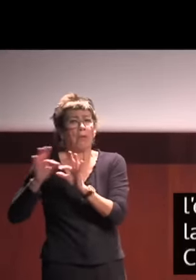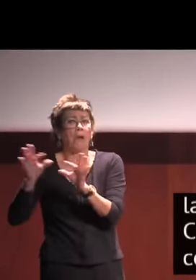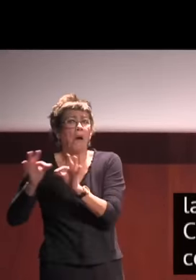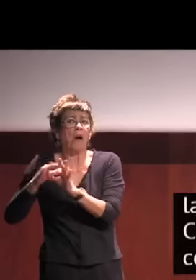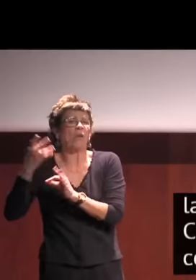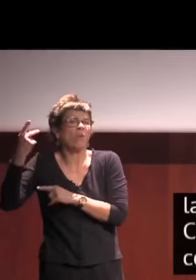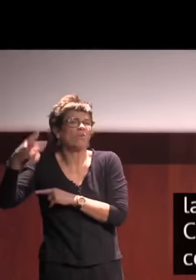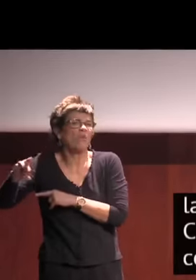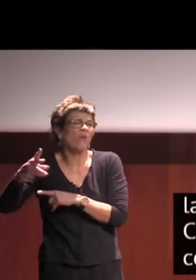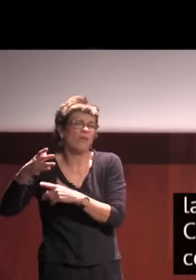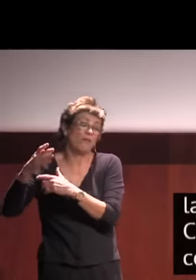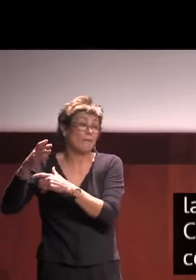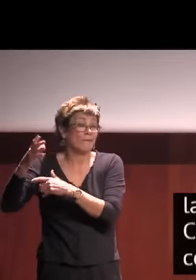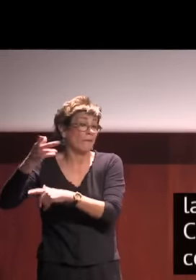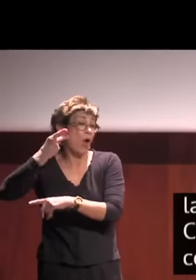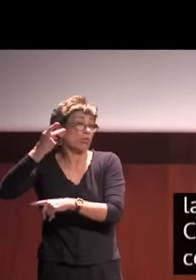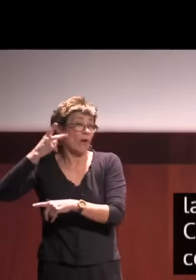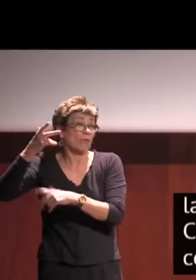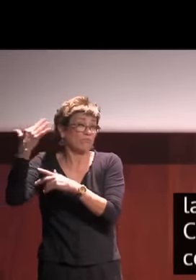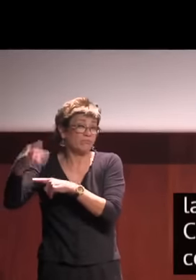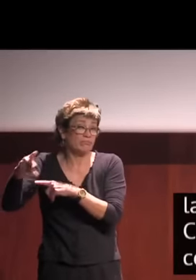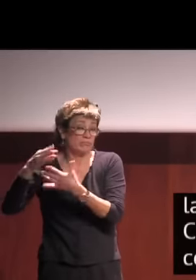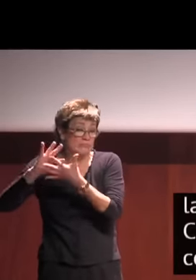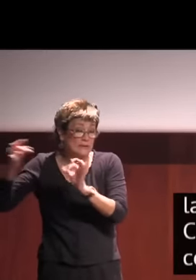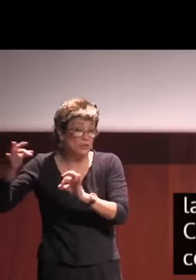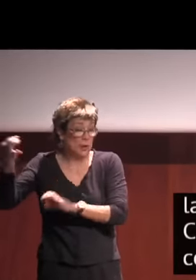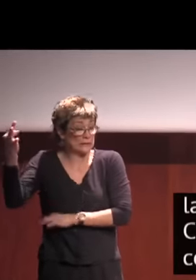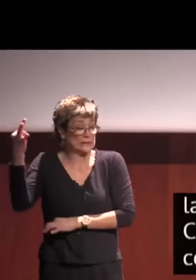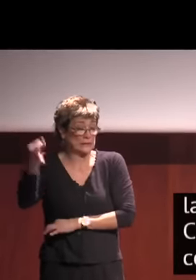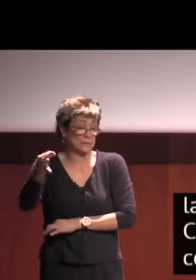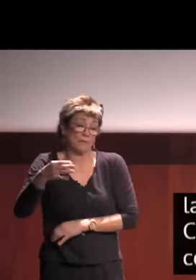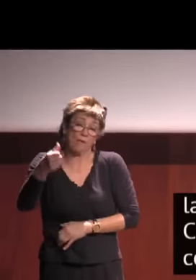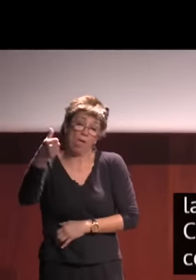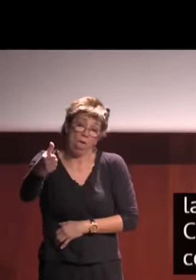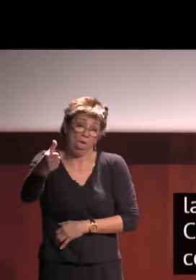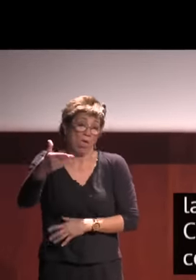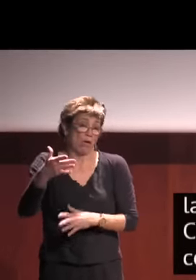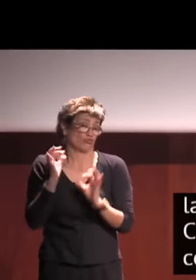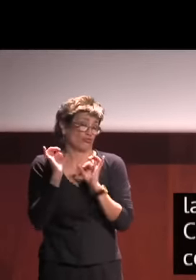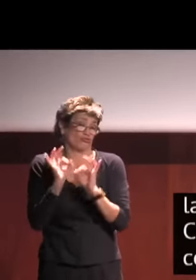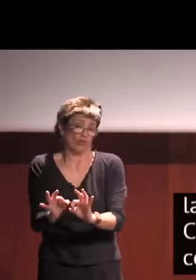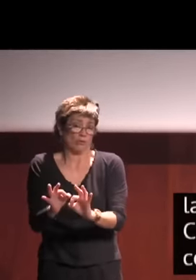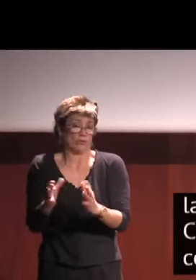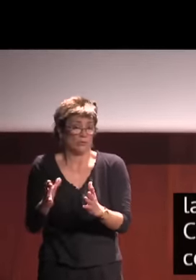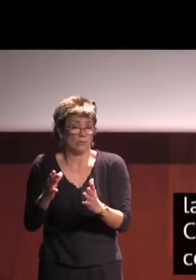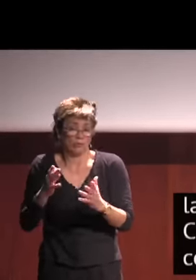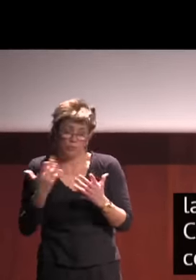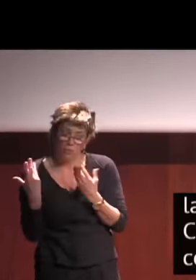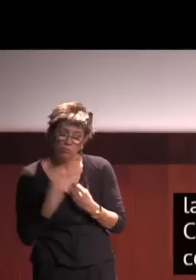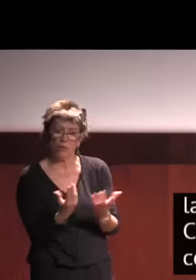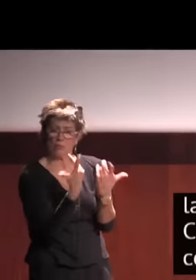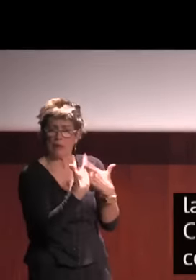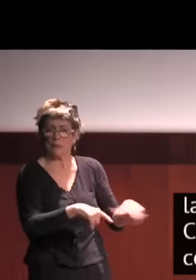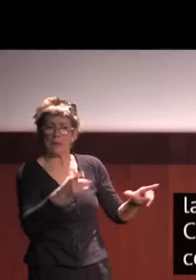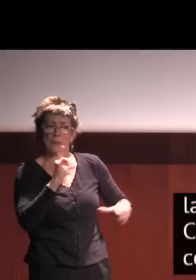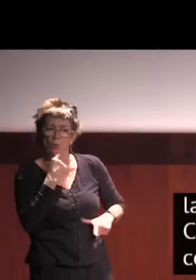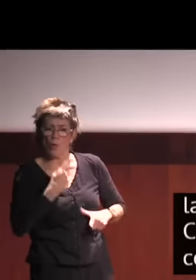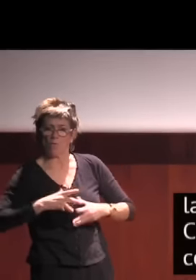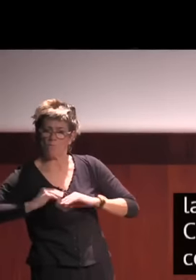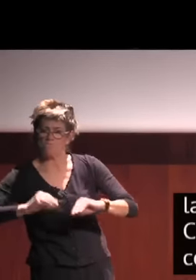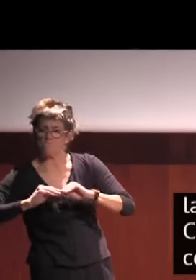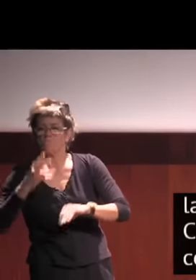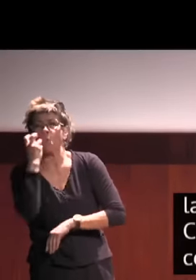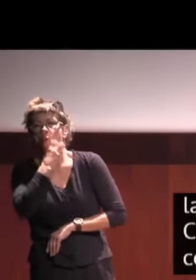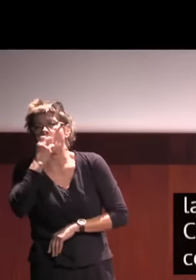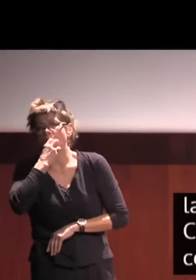nos bienfaiteurs intendants qui affirment que le seul juste chemin pour élever les sourds, c'est l'instruction